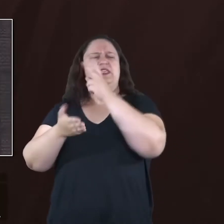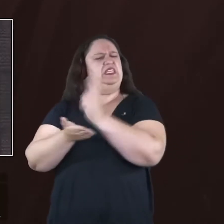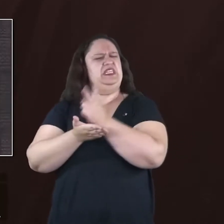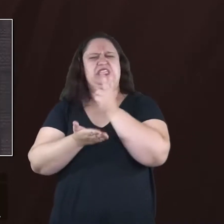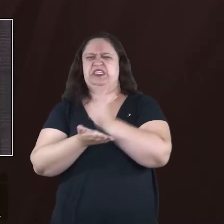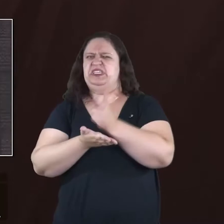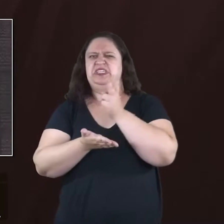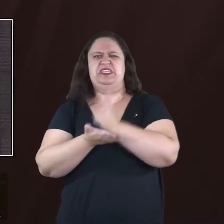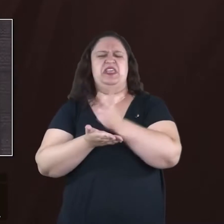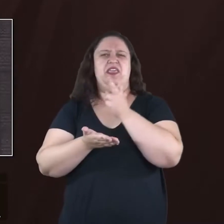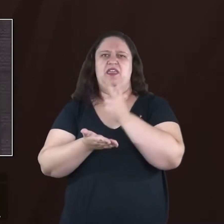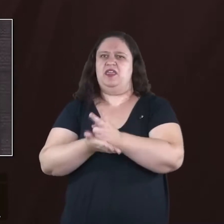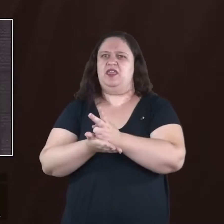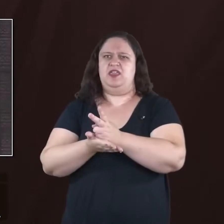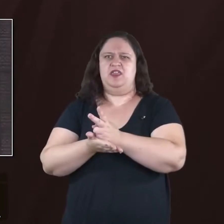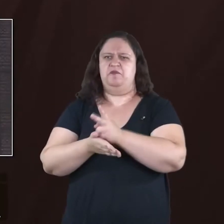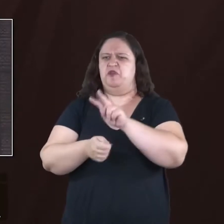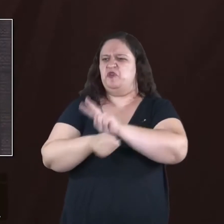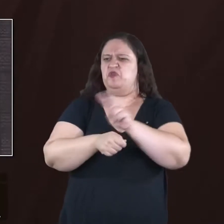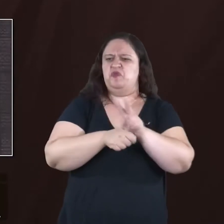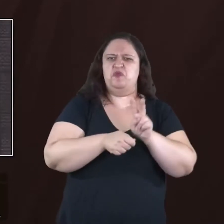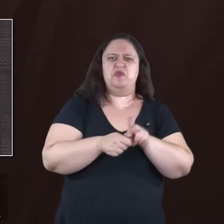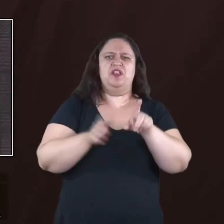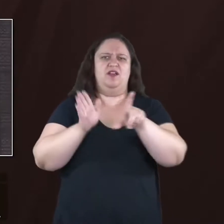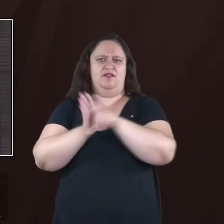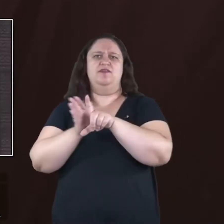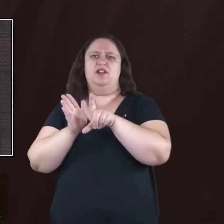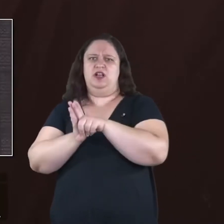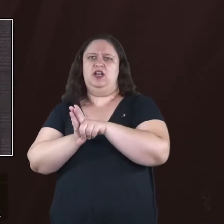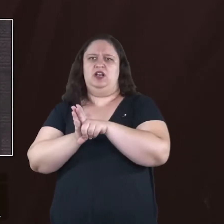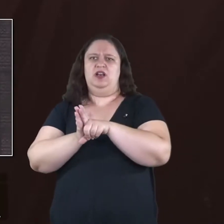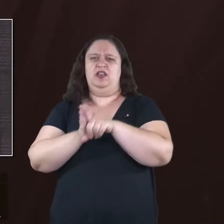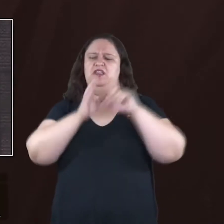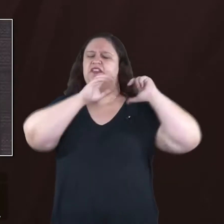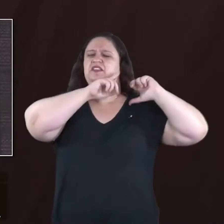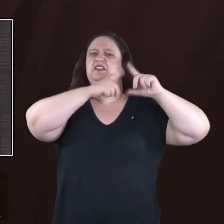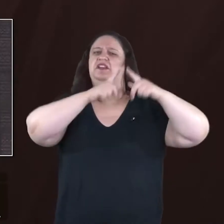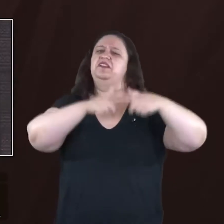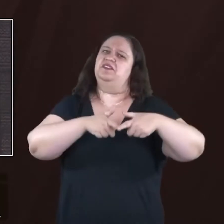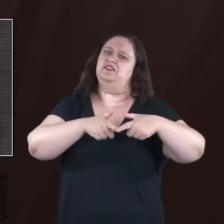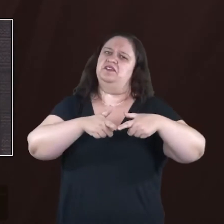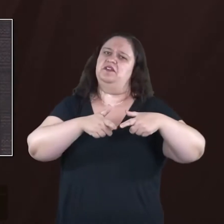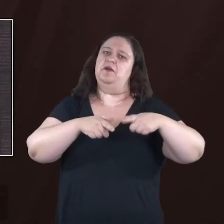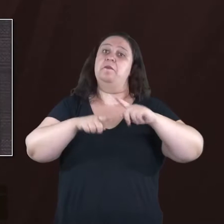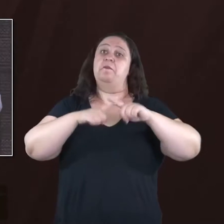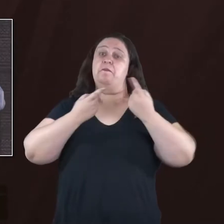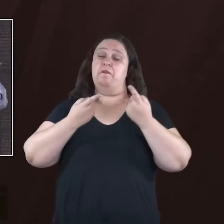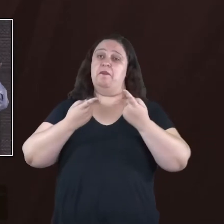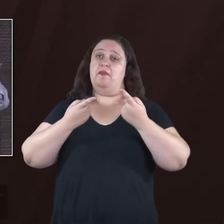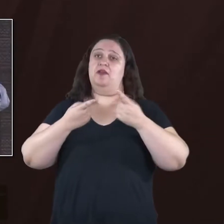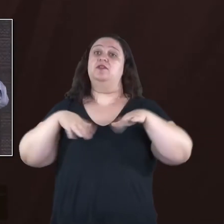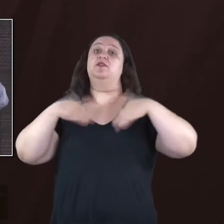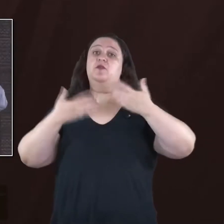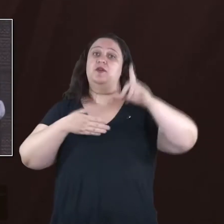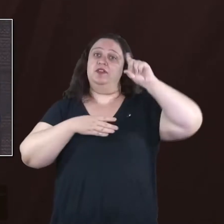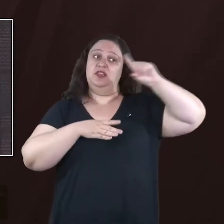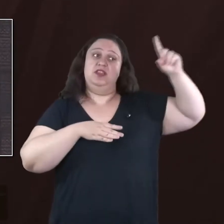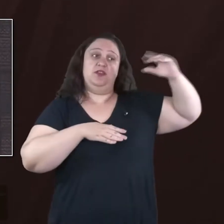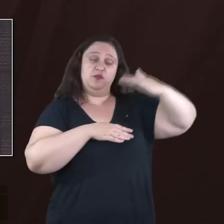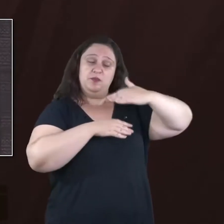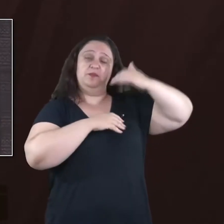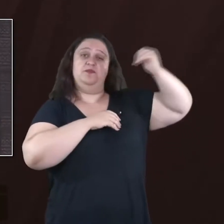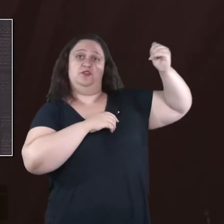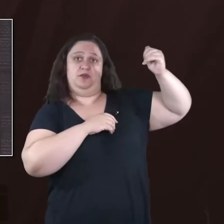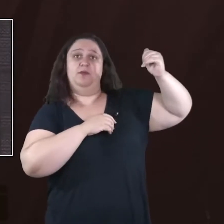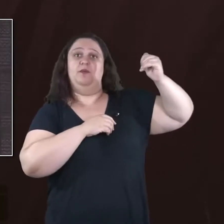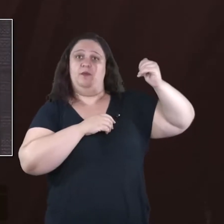sendo extremamente zeloso das tradições de meus pais. Quando, porém, ao que me separou antes de eu nascer